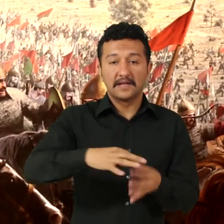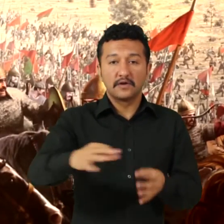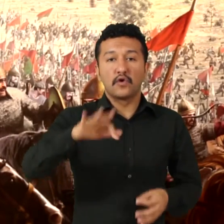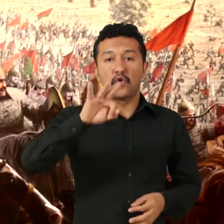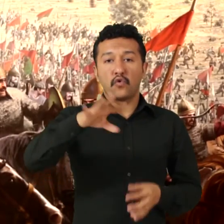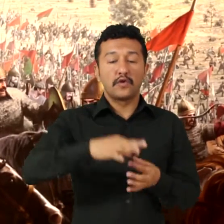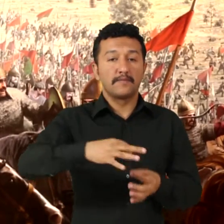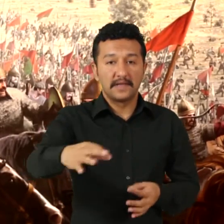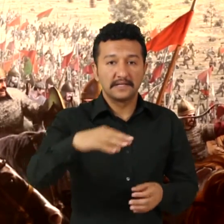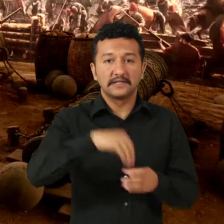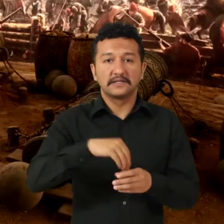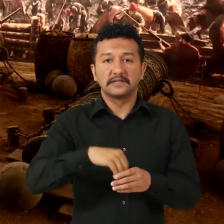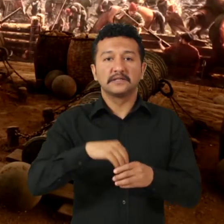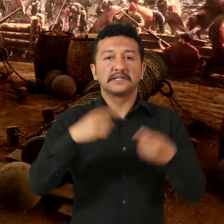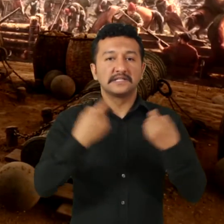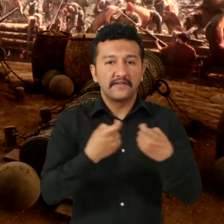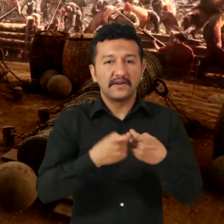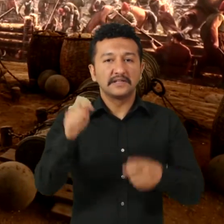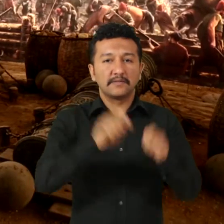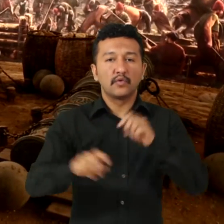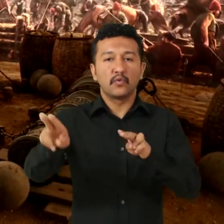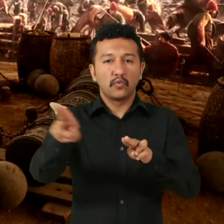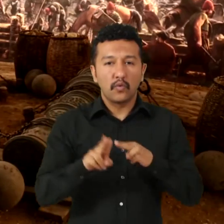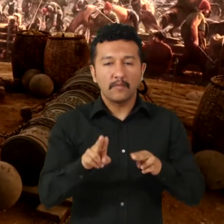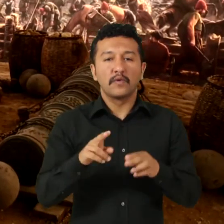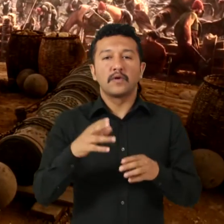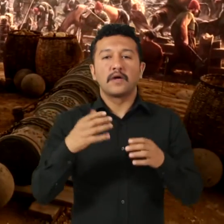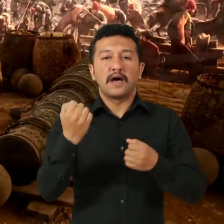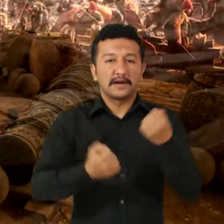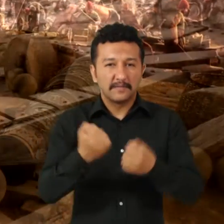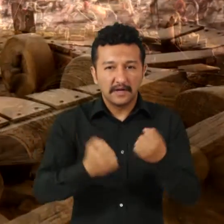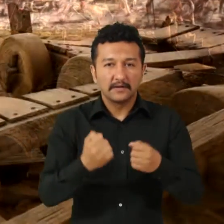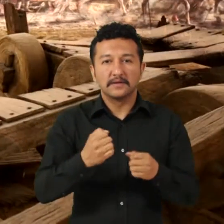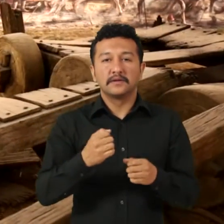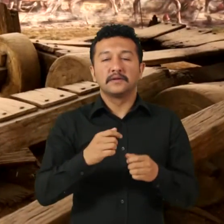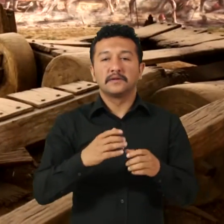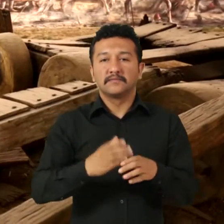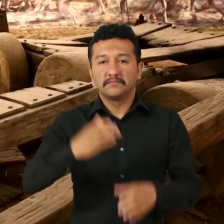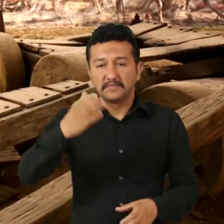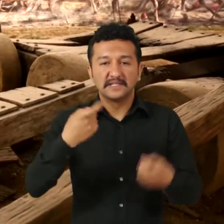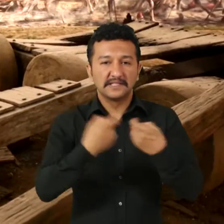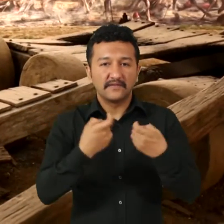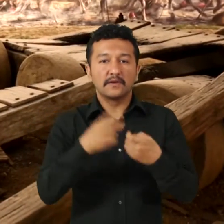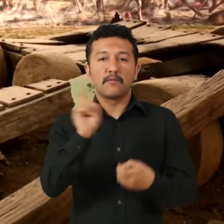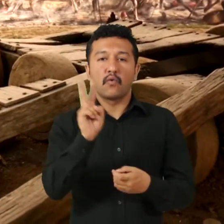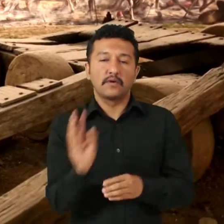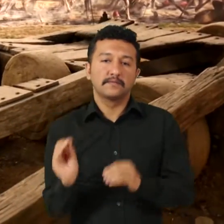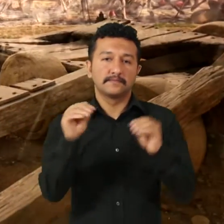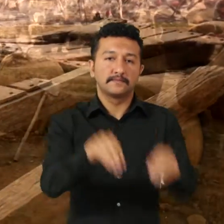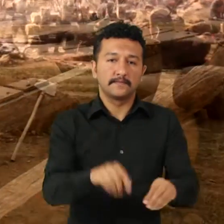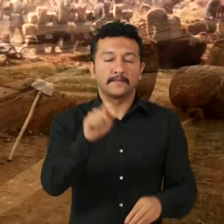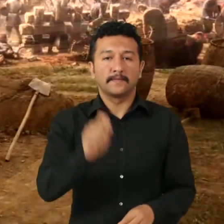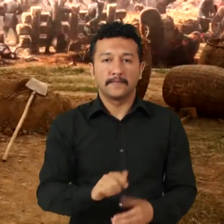14 metrelik alana kuşatmada kullanılan topların, top arabalarının, barut fıçılarının imitasyonları